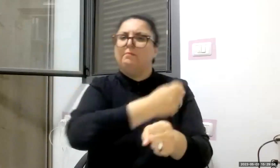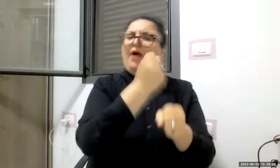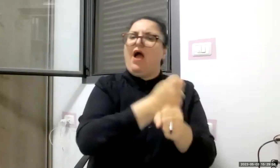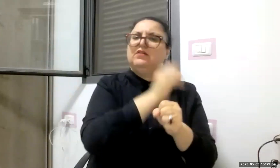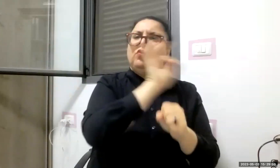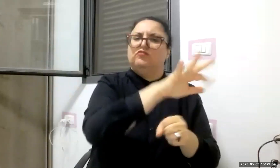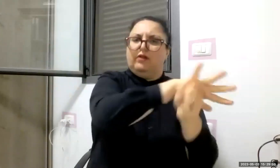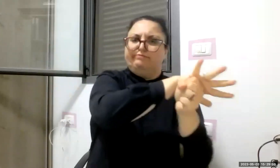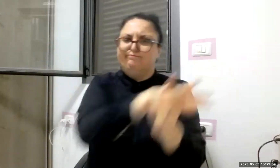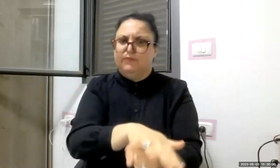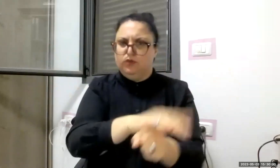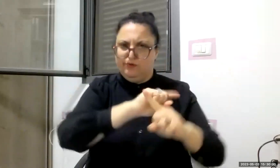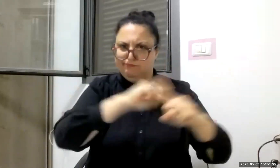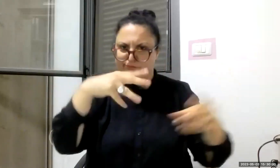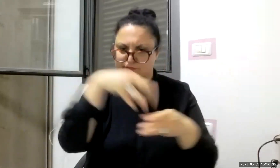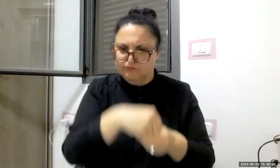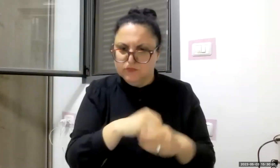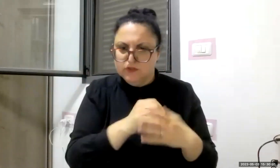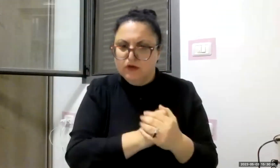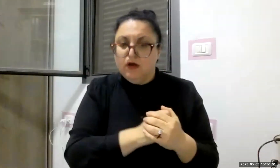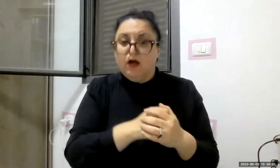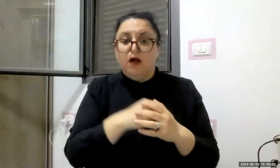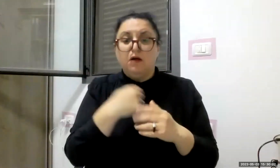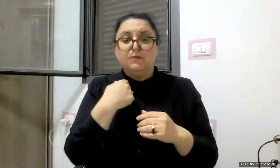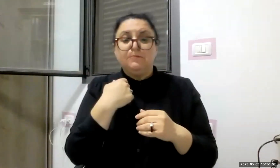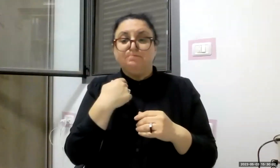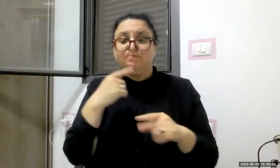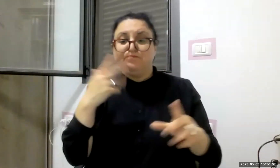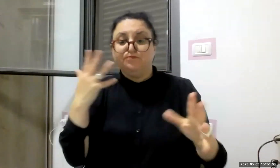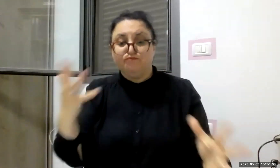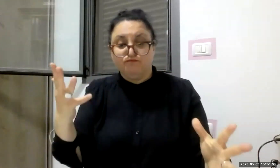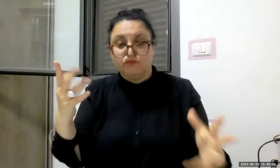לפרקטיקות של שמייתנות פרקטיקות של דיכוי שונות